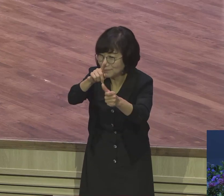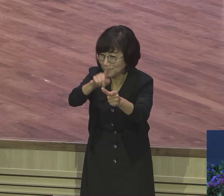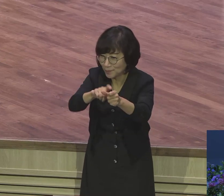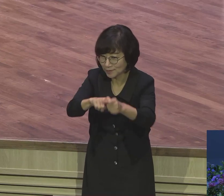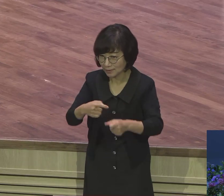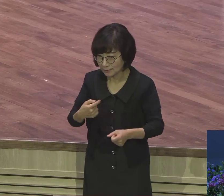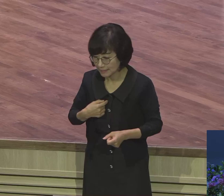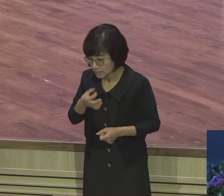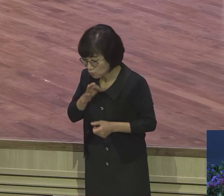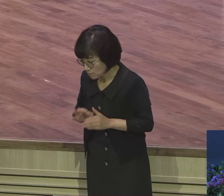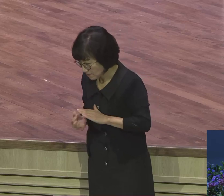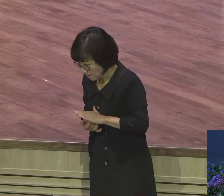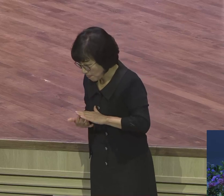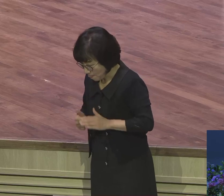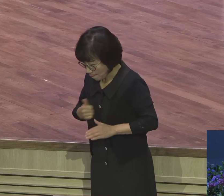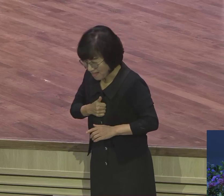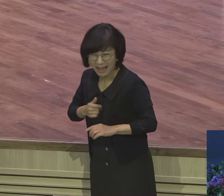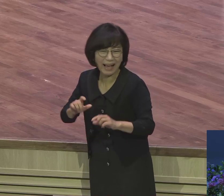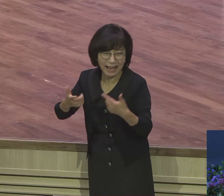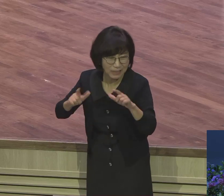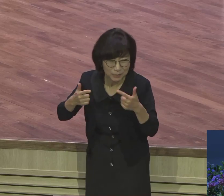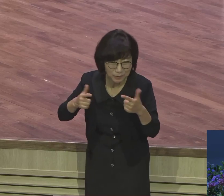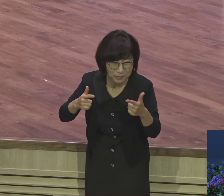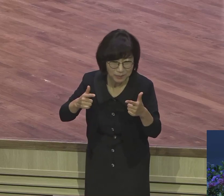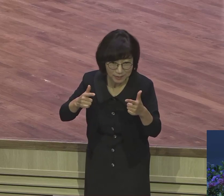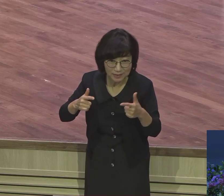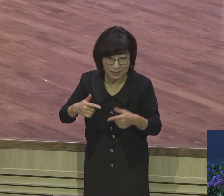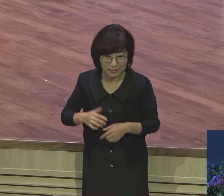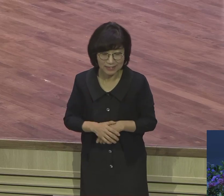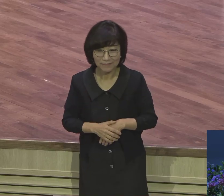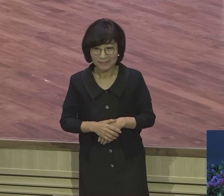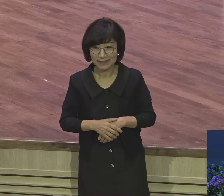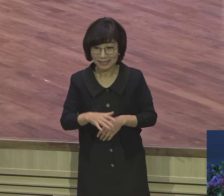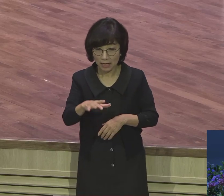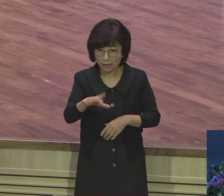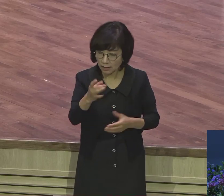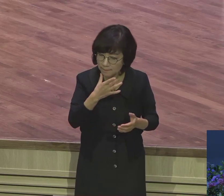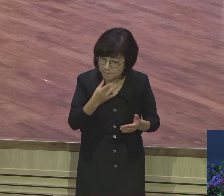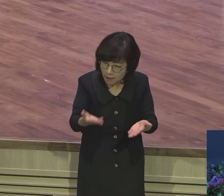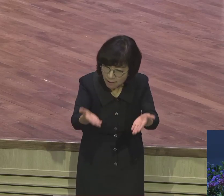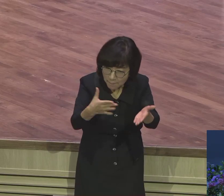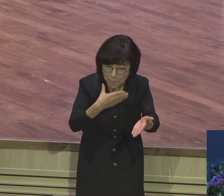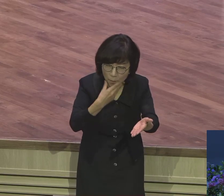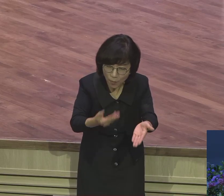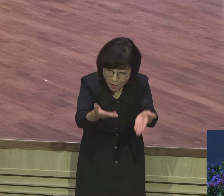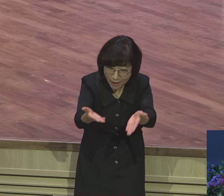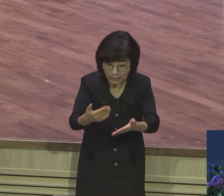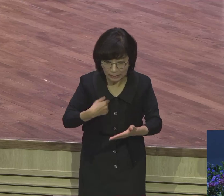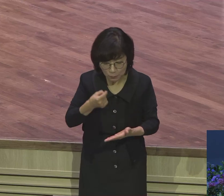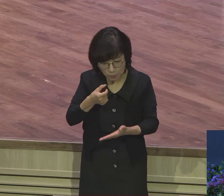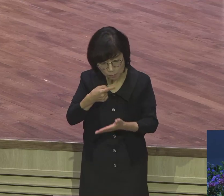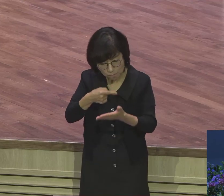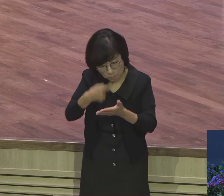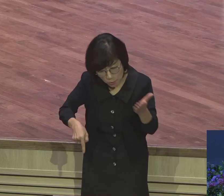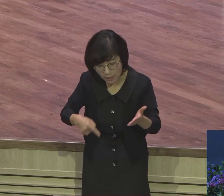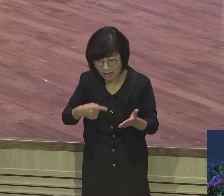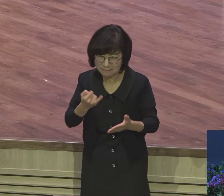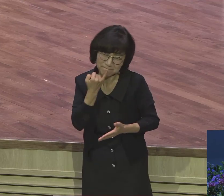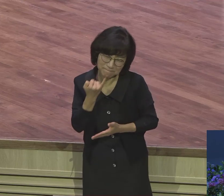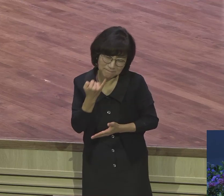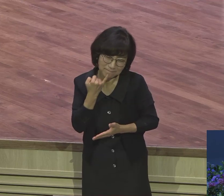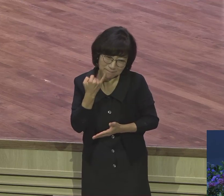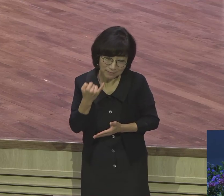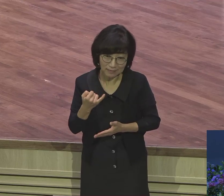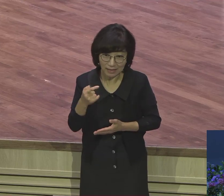유익이 아니에요. 내 자동심이 아니에요. 내 돈이 아니에요. 저 사람 내가 좀 손해를 보더라도 저